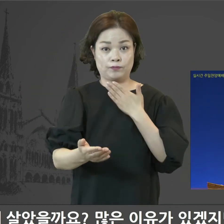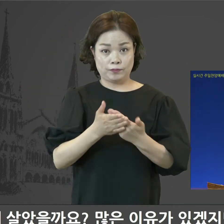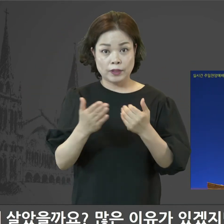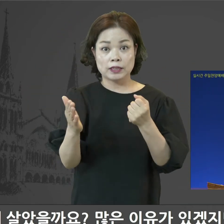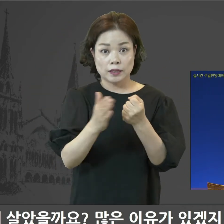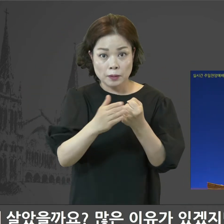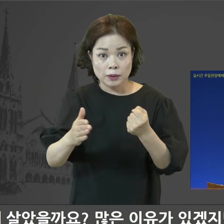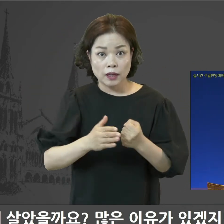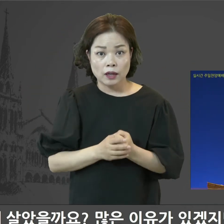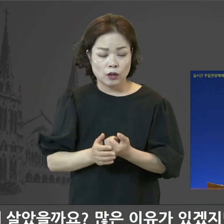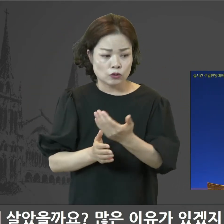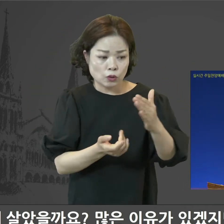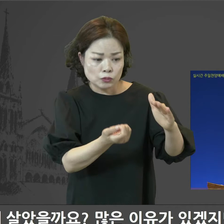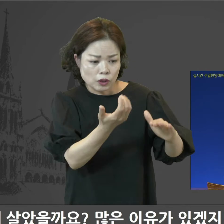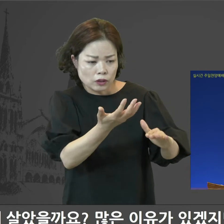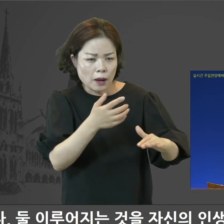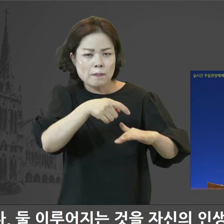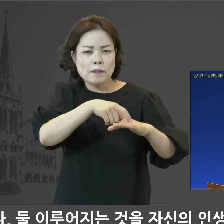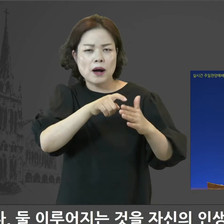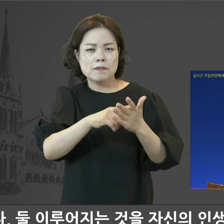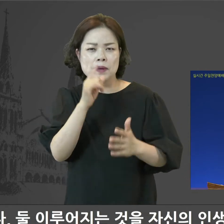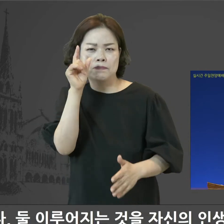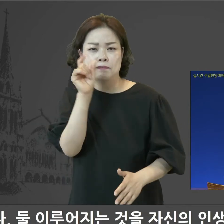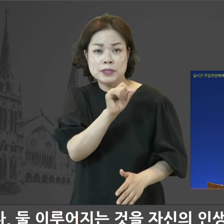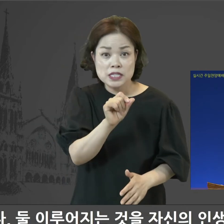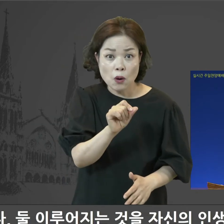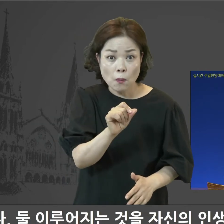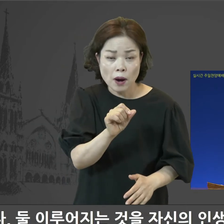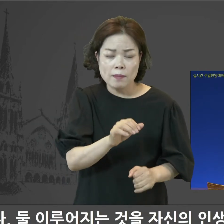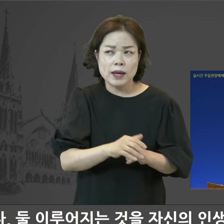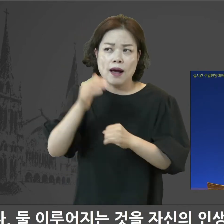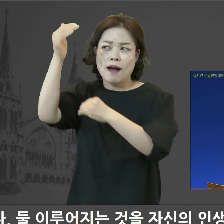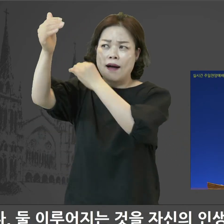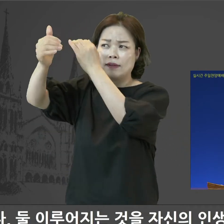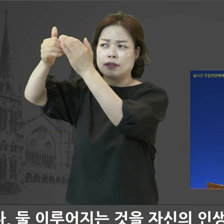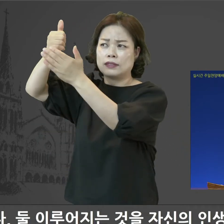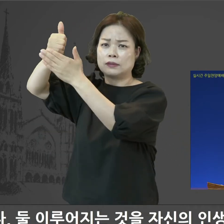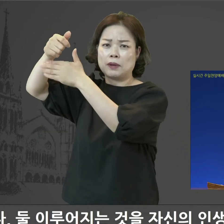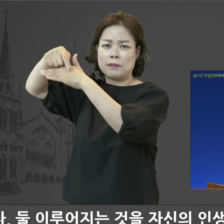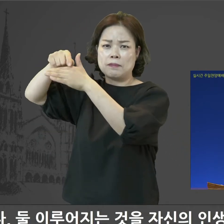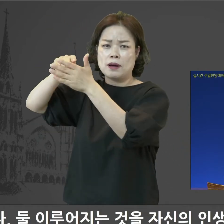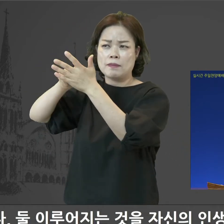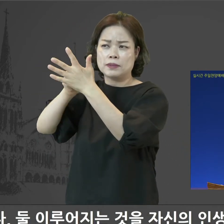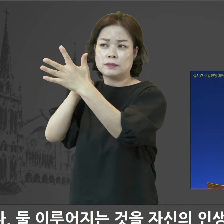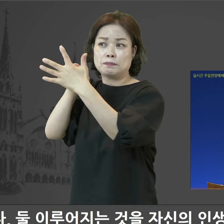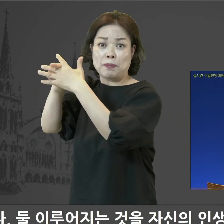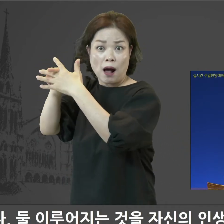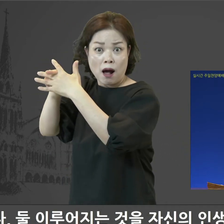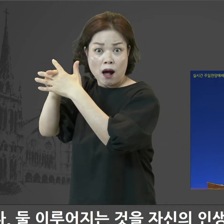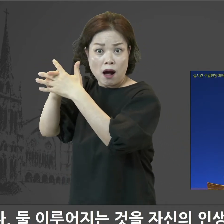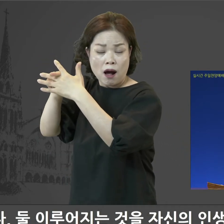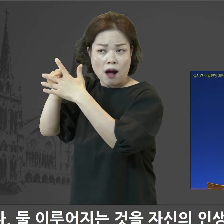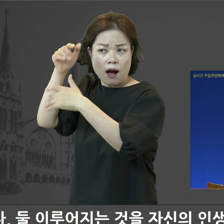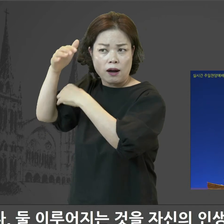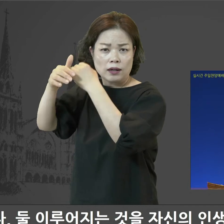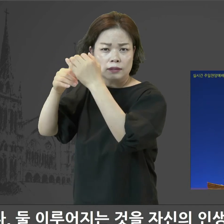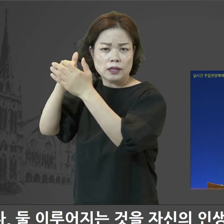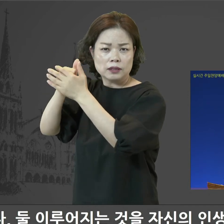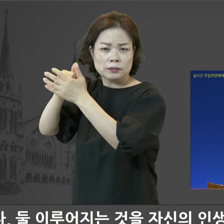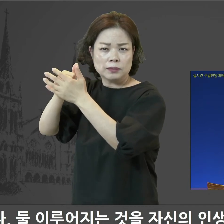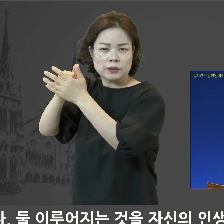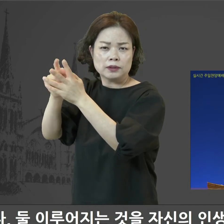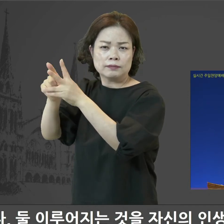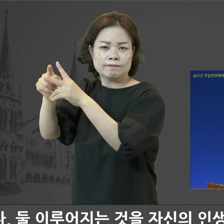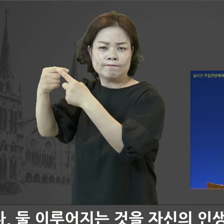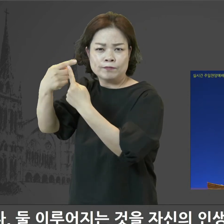생각합니다. 여러분, 좀 전에 마음의 민첩함이라는 것은 하나님의 마음을 아는 것, 하나님의 마음을 헤아리는 것과